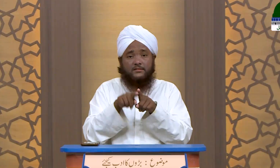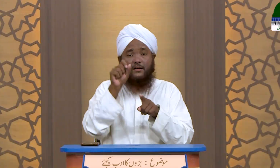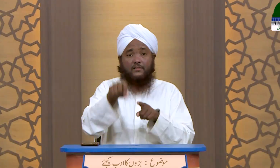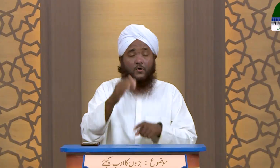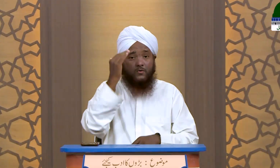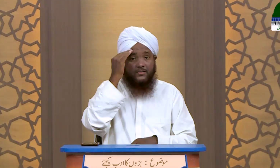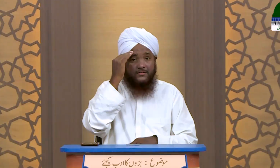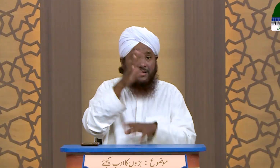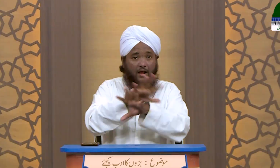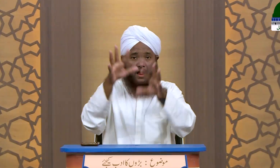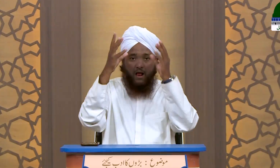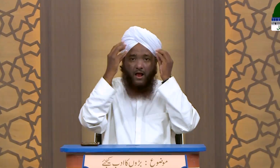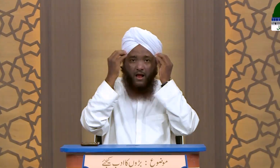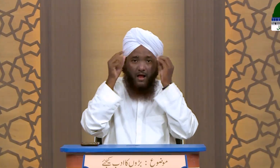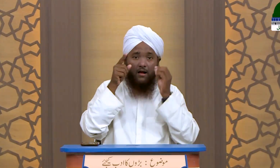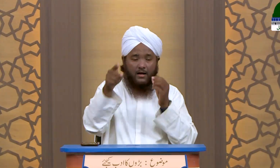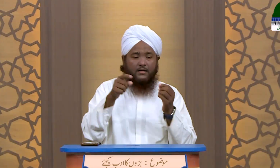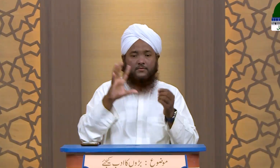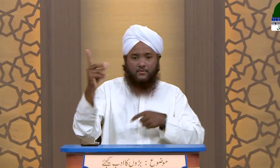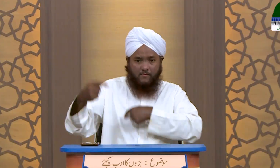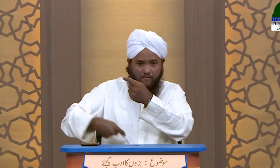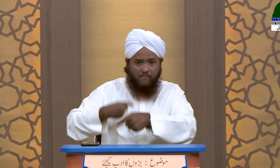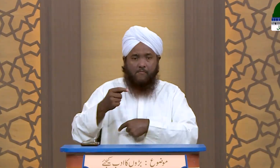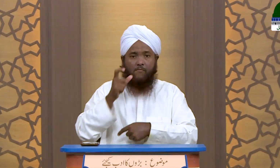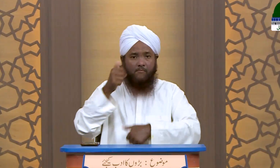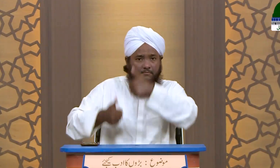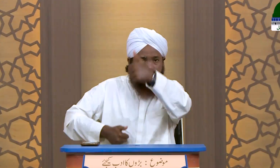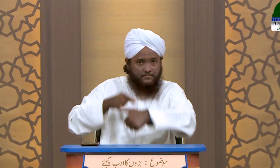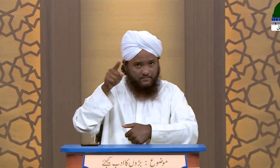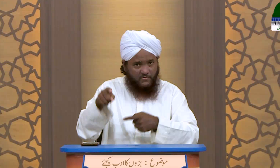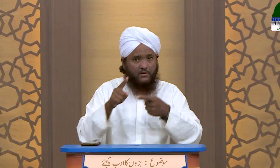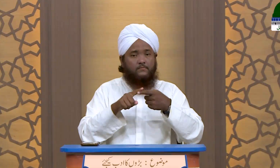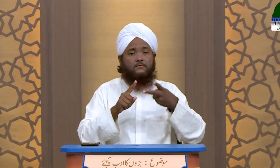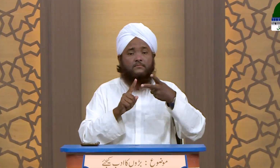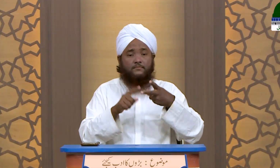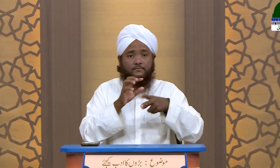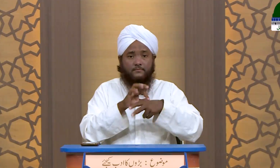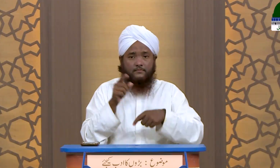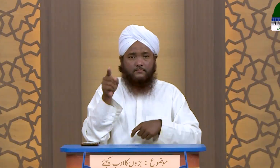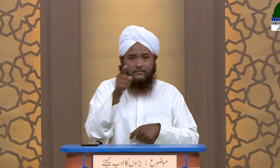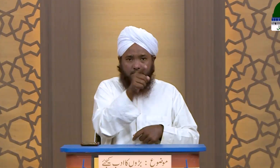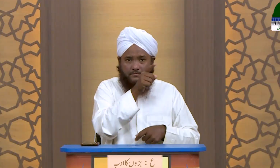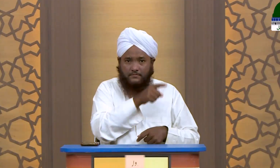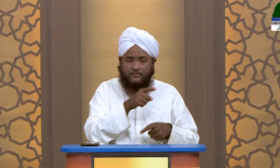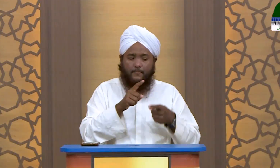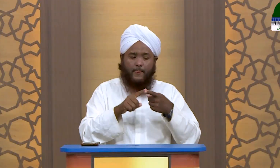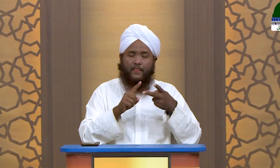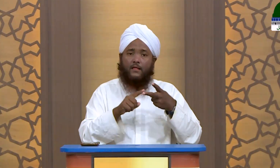مراتب پہچاننے، نفس کی اصلاح اور لوگوں کی نگہبانی کرنے، عوام و خاص کو دوست رکھنے